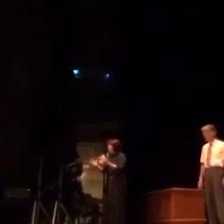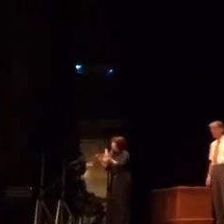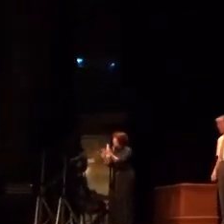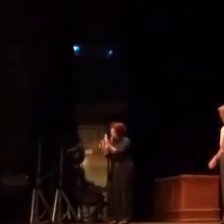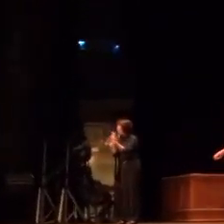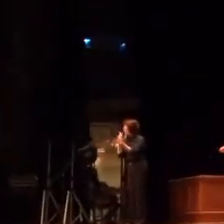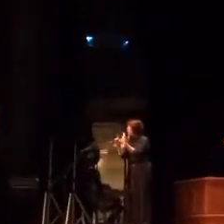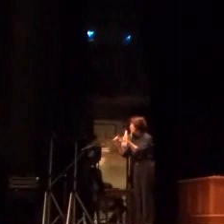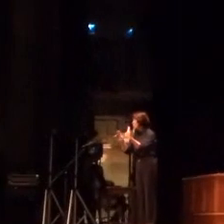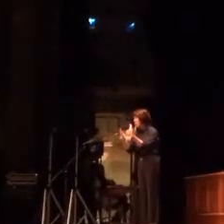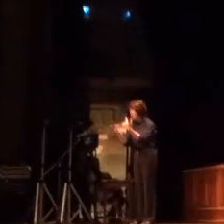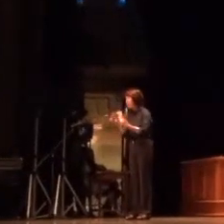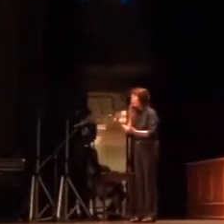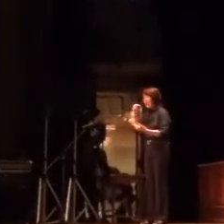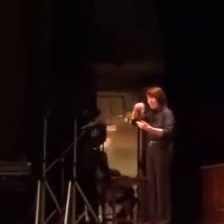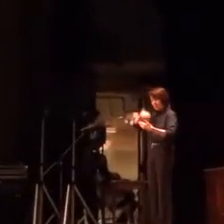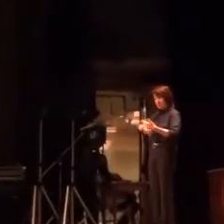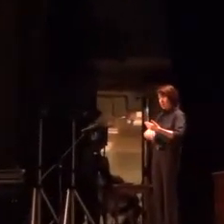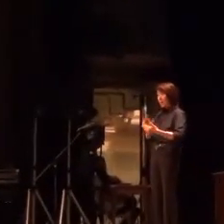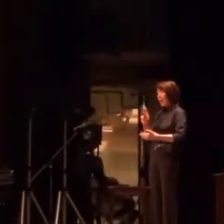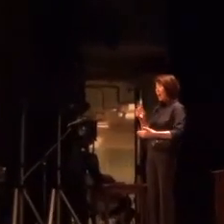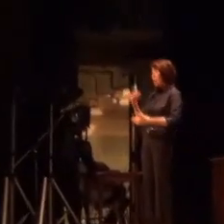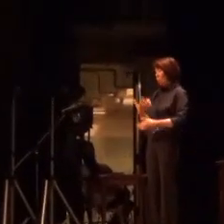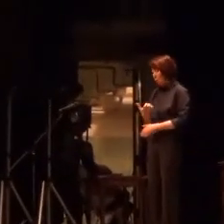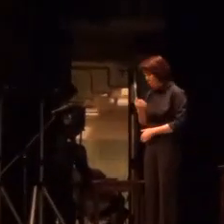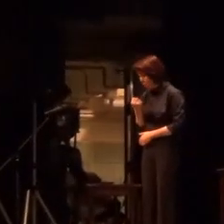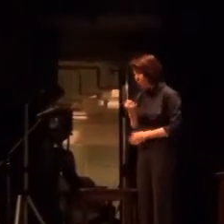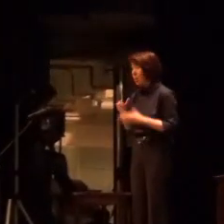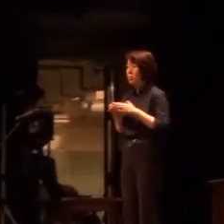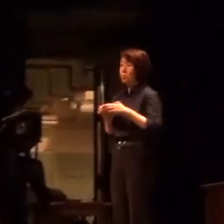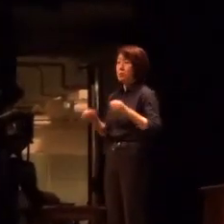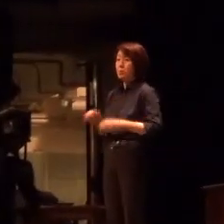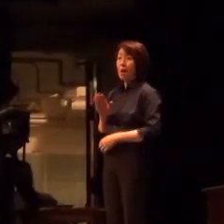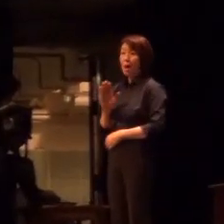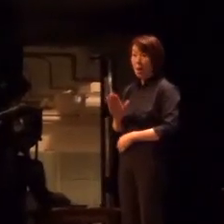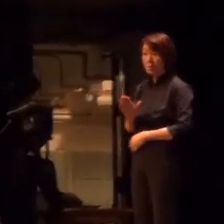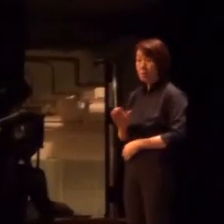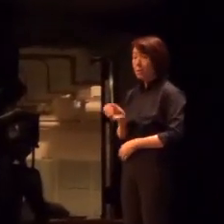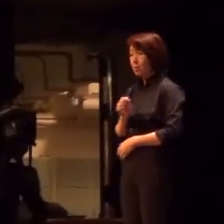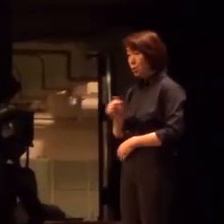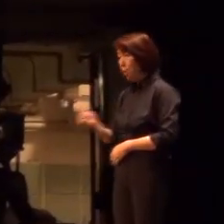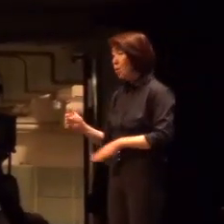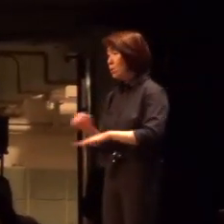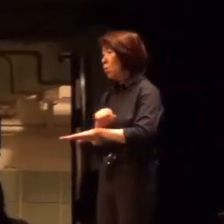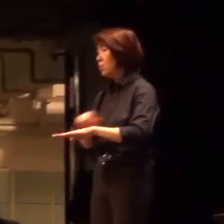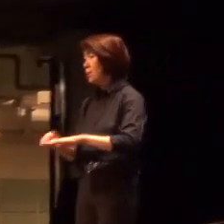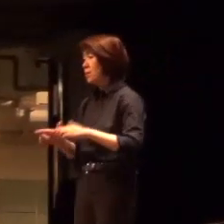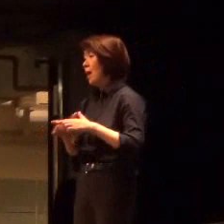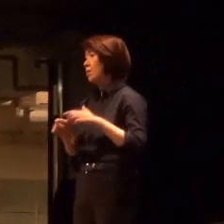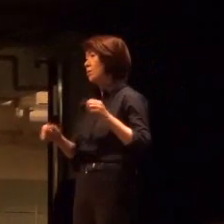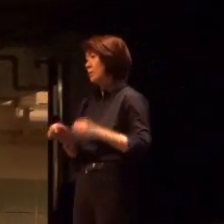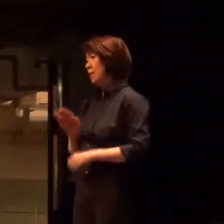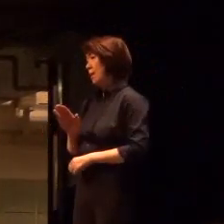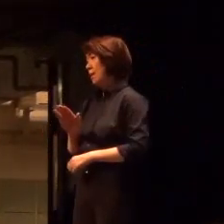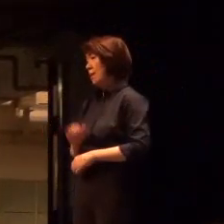ら実質的な核兵器保有国にすでになったと、非常に特殊な国なんです